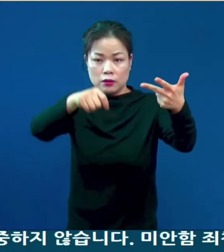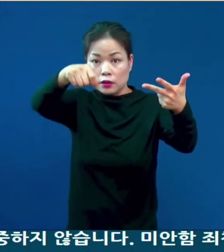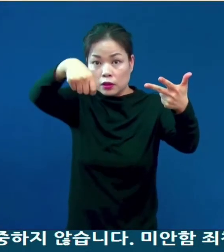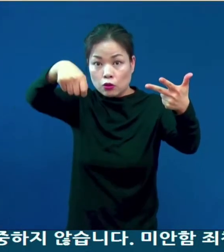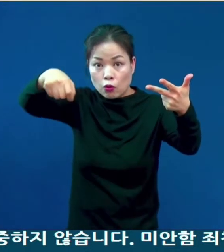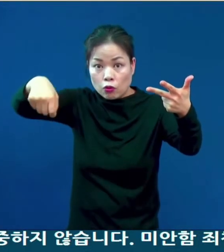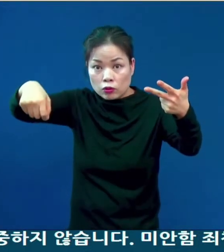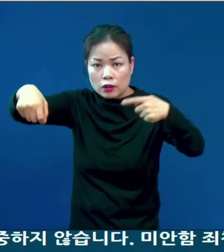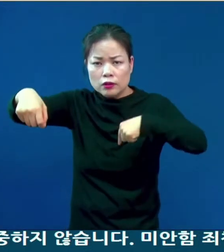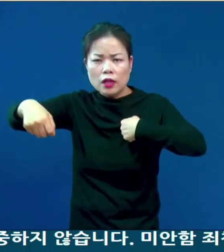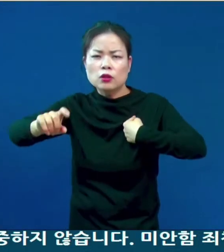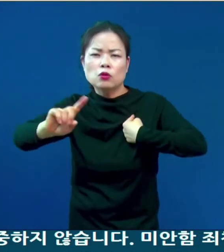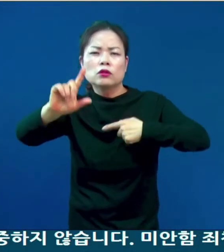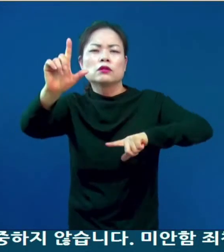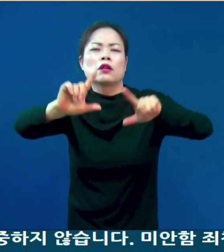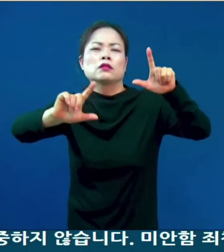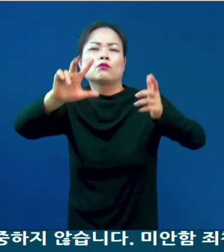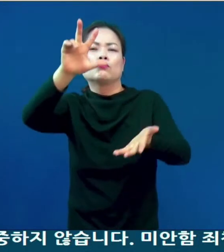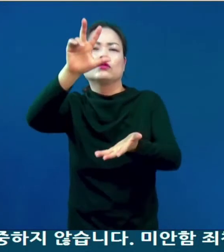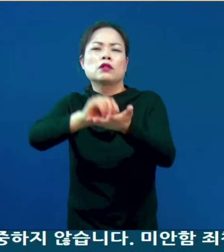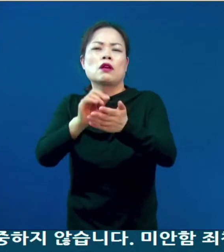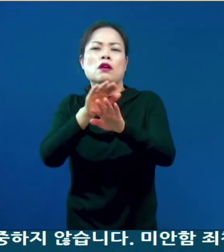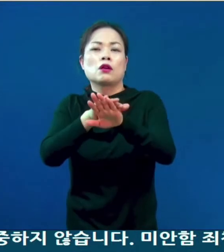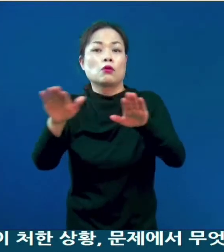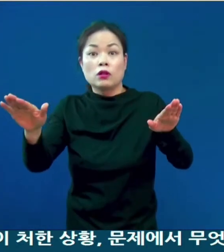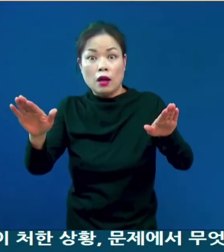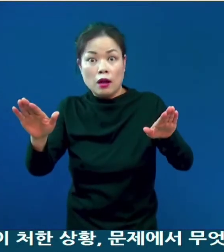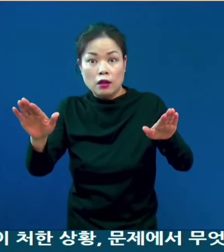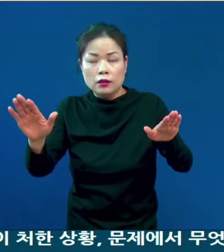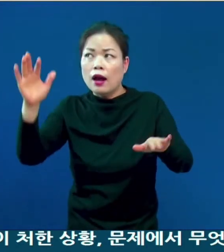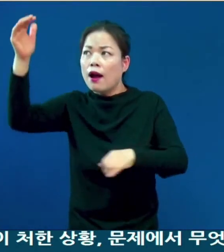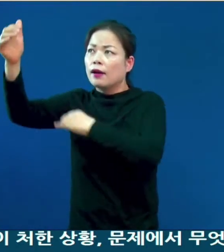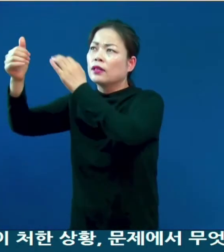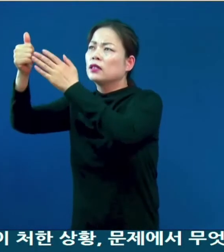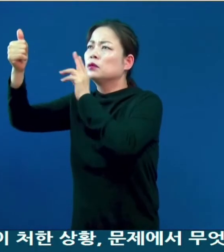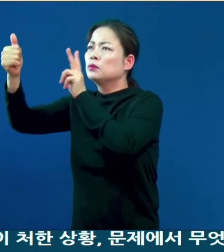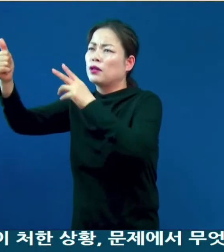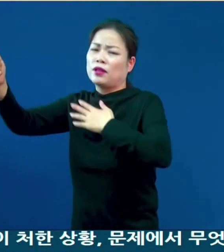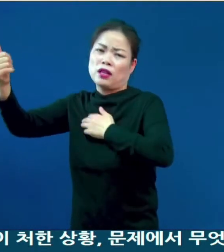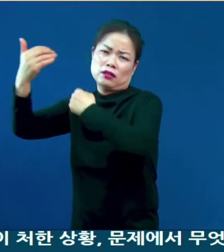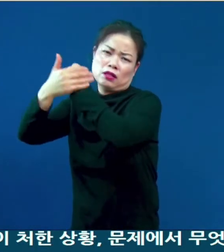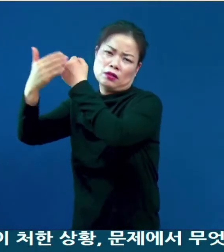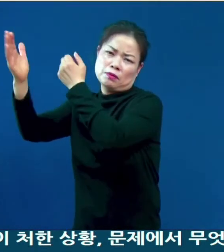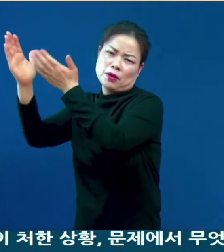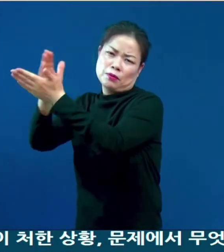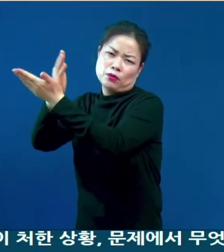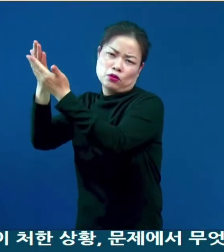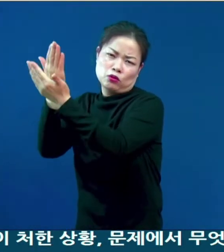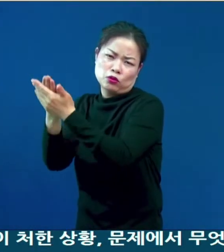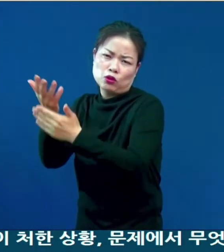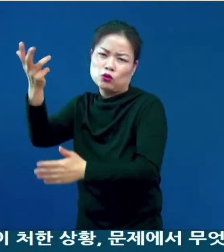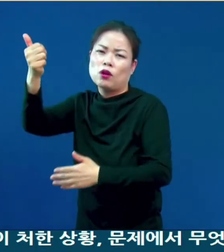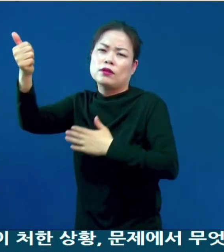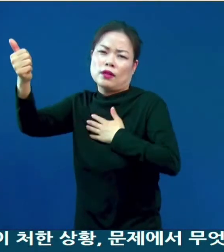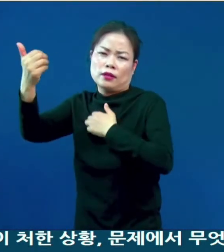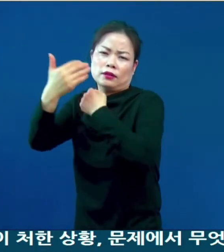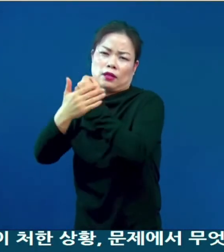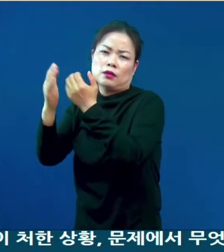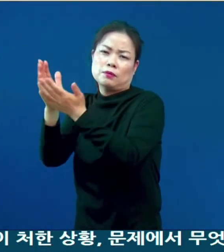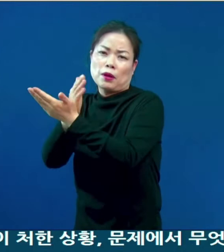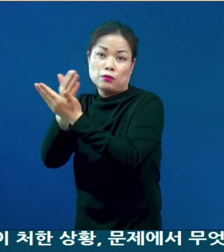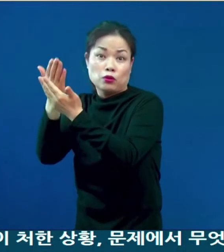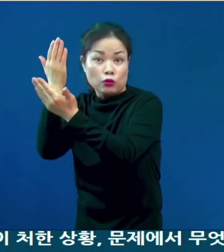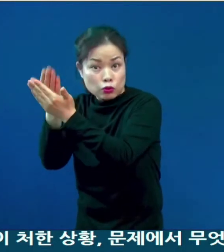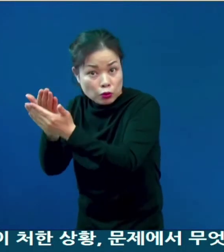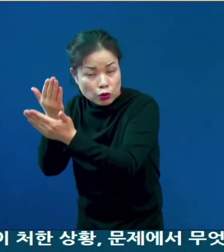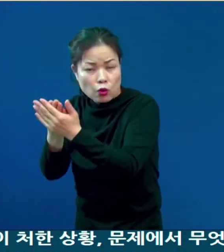기록하면서 자신의 어떤 상황적인 문제 해결을 위한 기도가 아니라 하나님이여 내게 은혜를 베푸소서, 여호와여 내게 은혜를 베푸소서 두